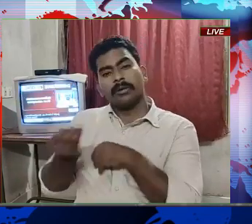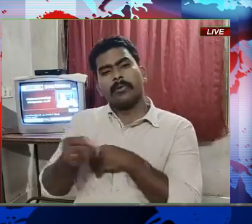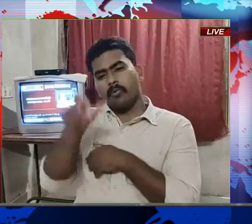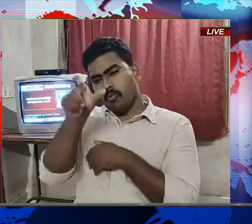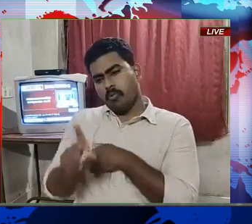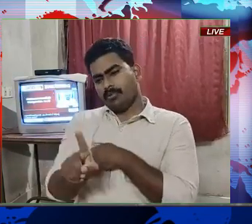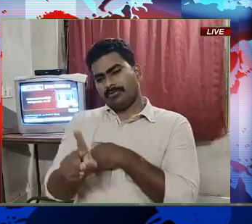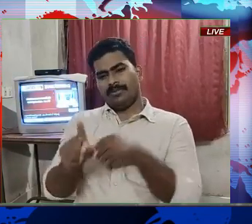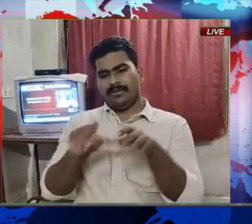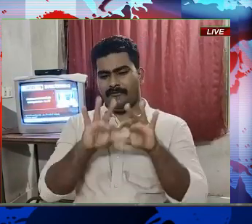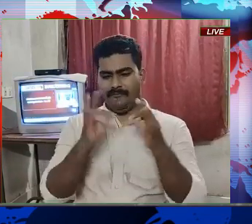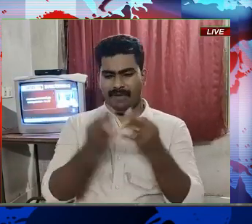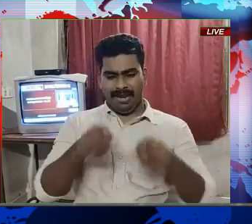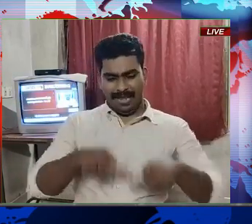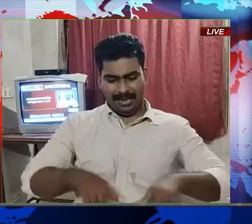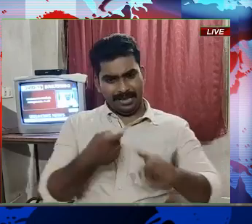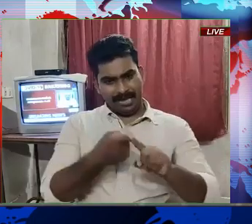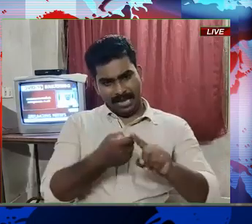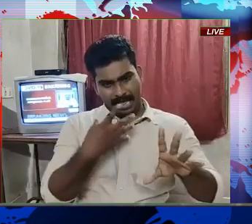അങ്ങനെ മരണപ്പെടുന്നവരുടെ